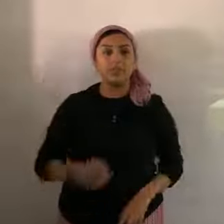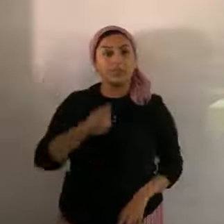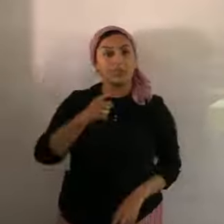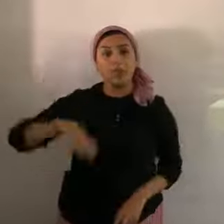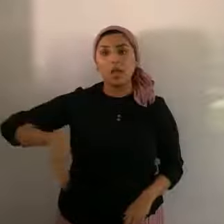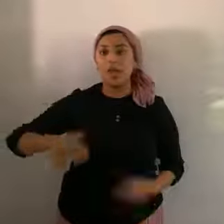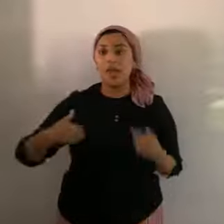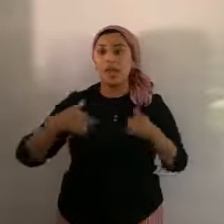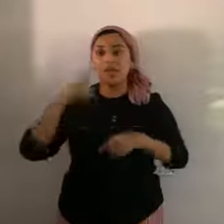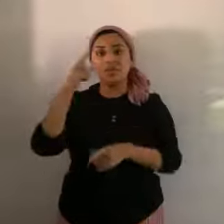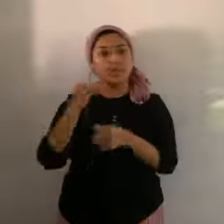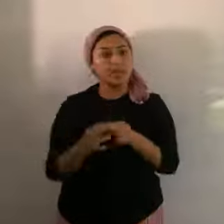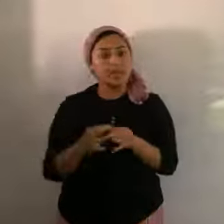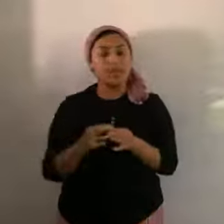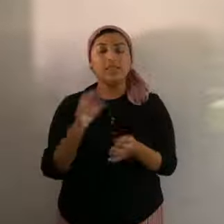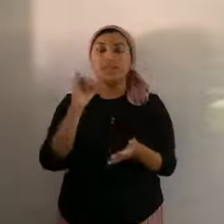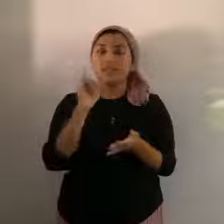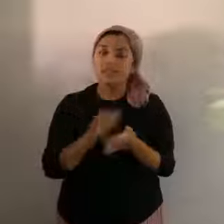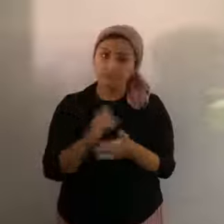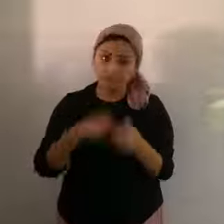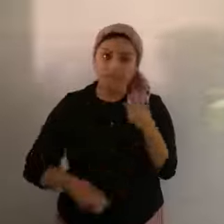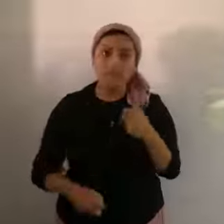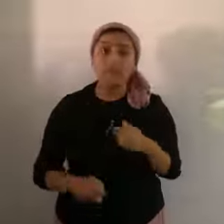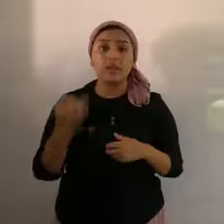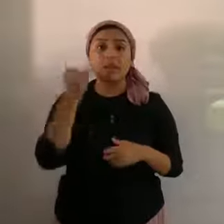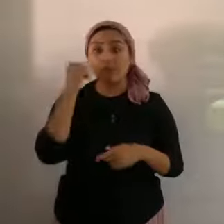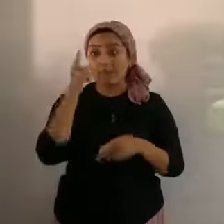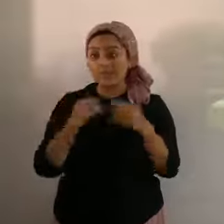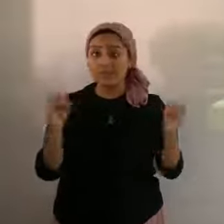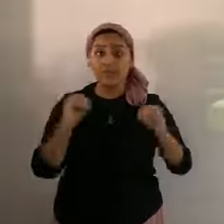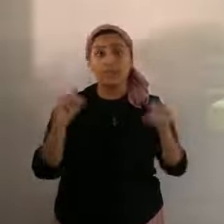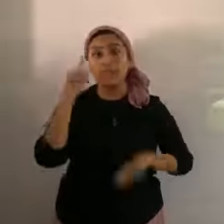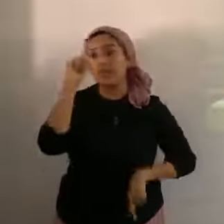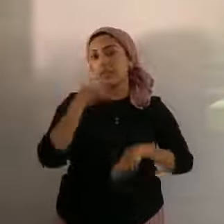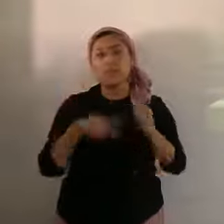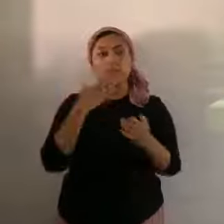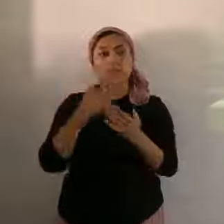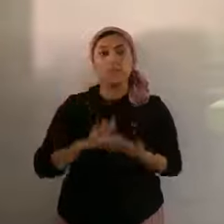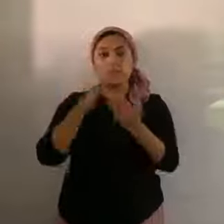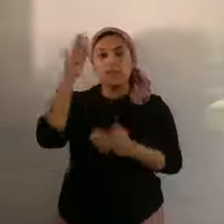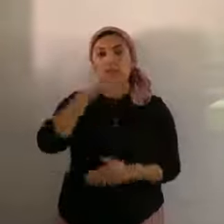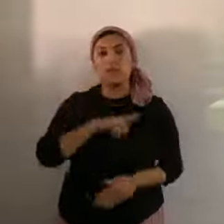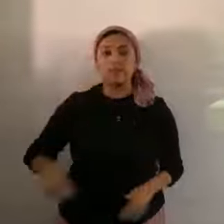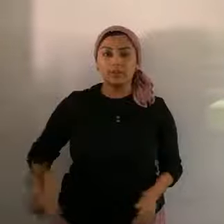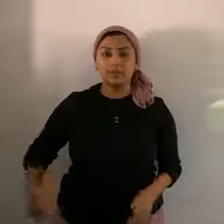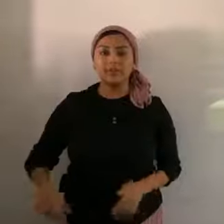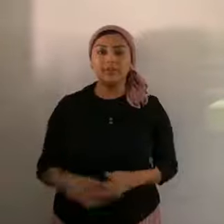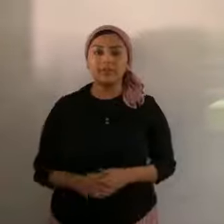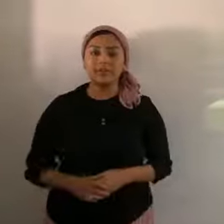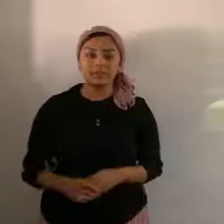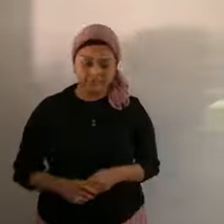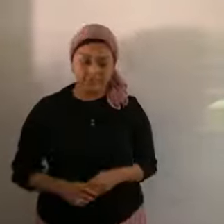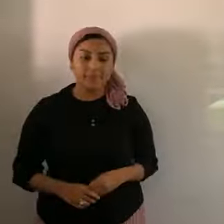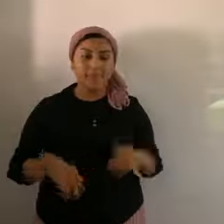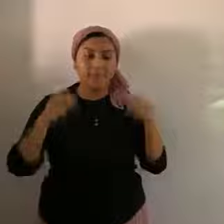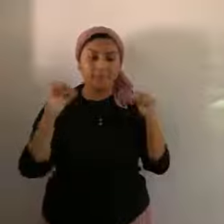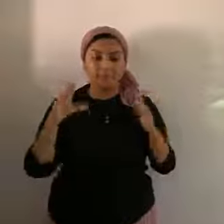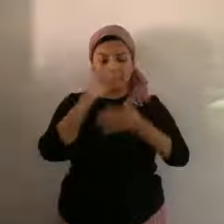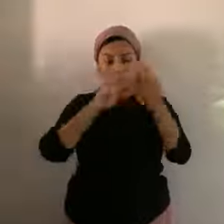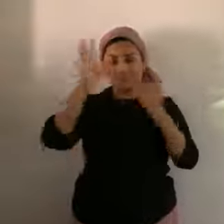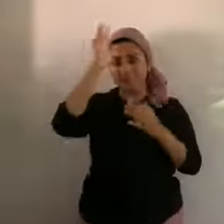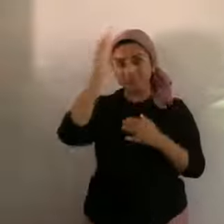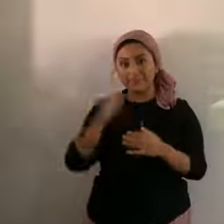tenido fe. Ese es el problema. Y sin fe es imposible agradar a Elohim. Bendito es el